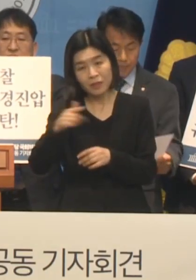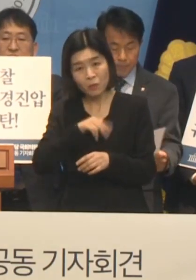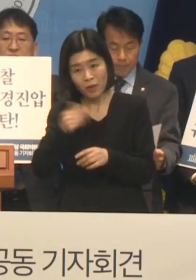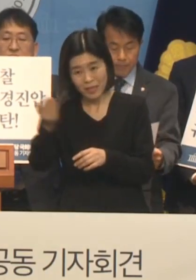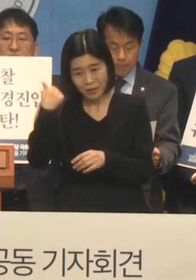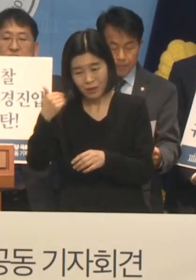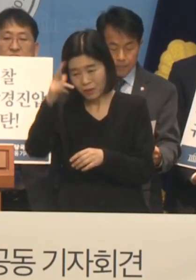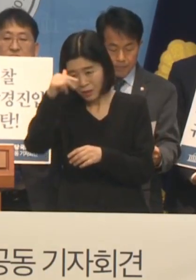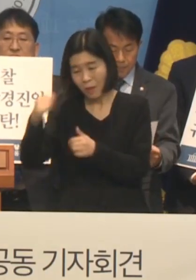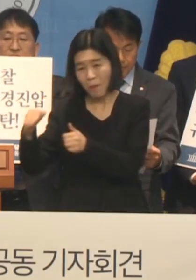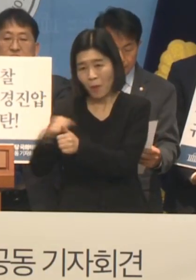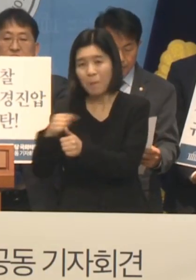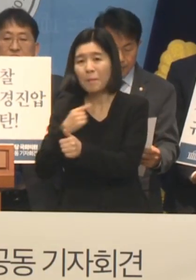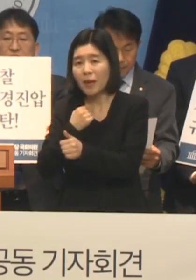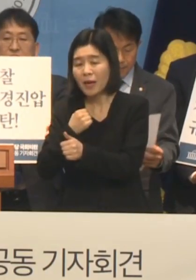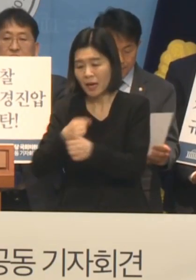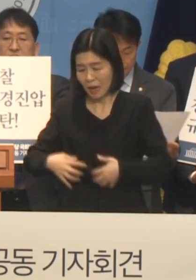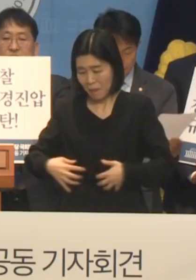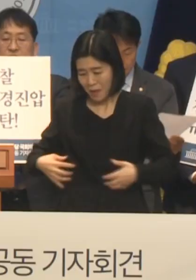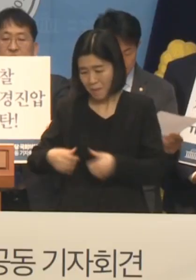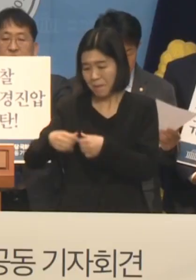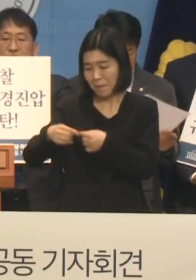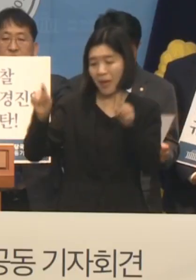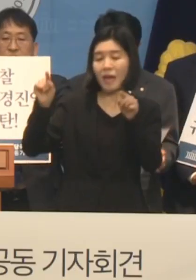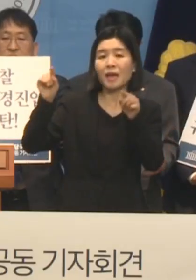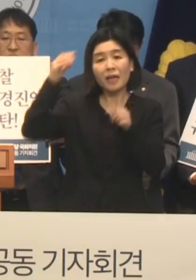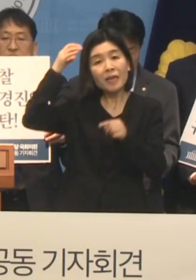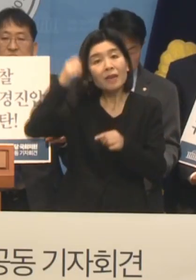것, 그래서 갈비뼈가 부러졌던 것도 기억합니다.